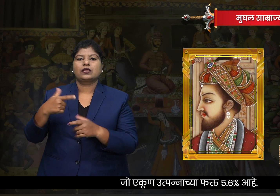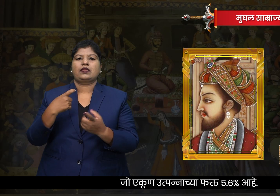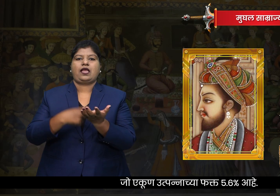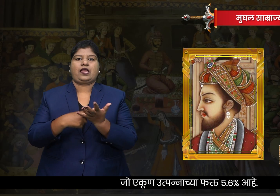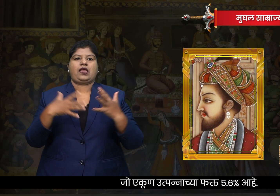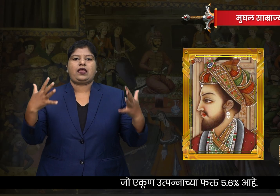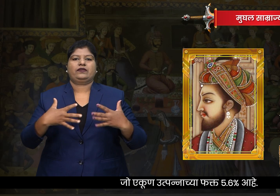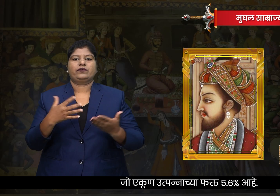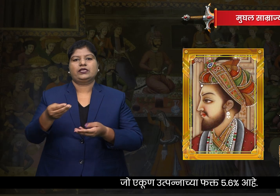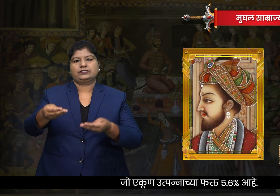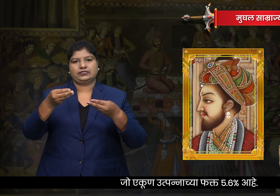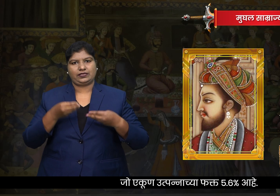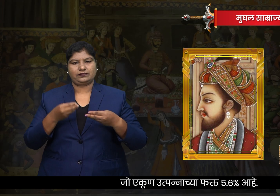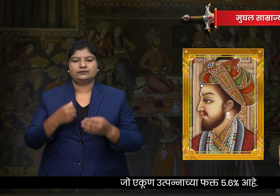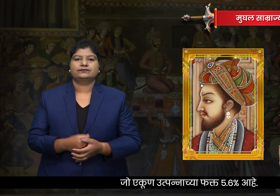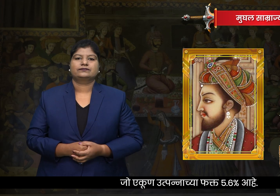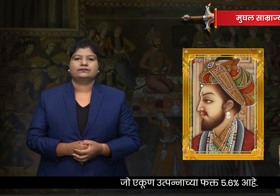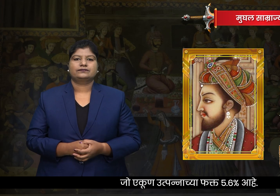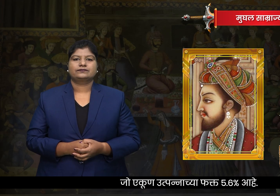साम्राज्याचा महसूलचा